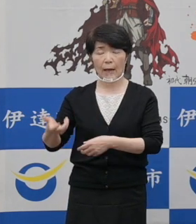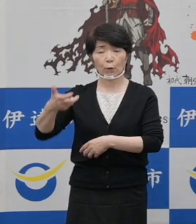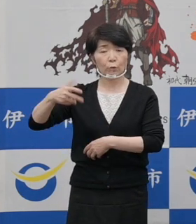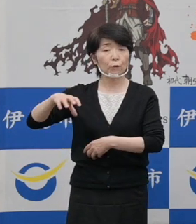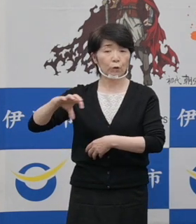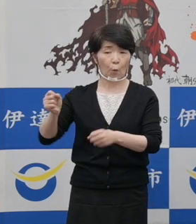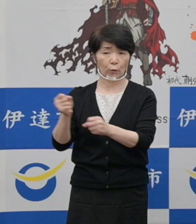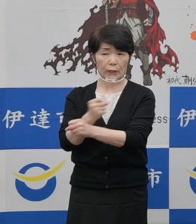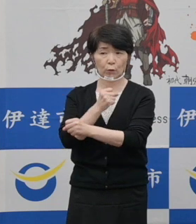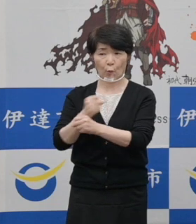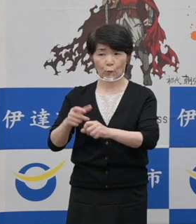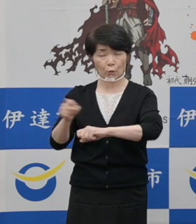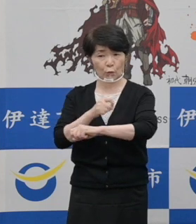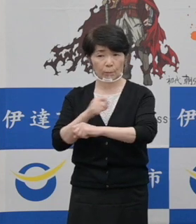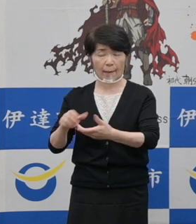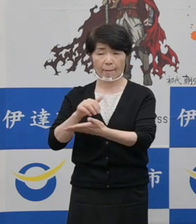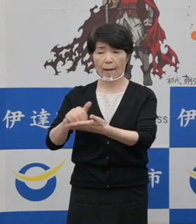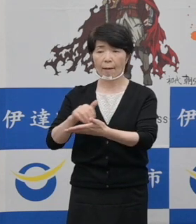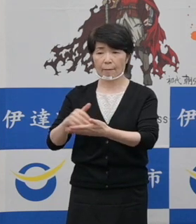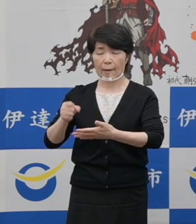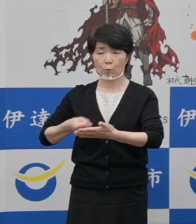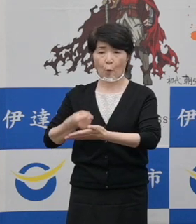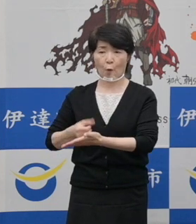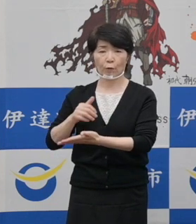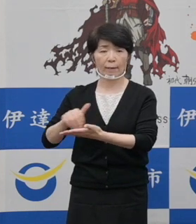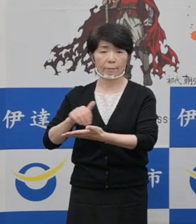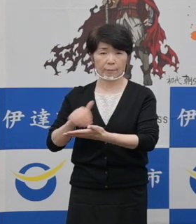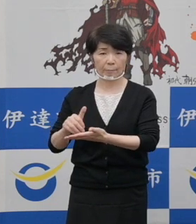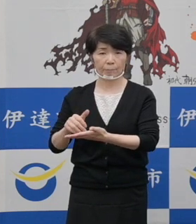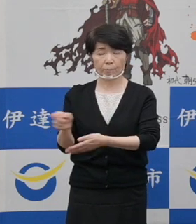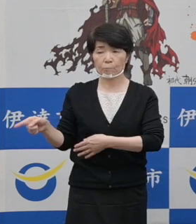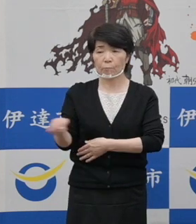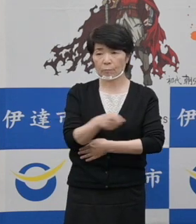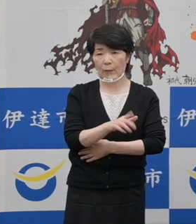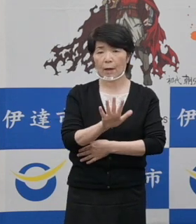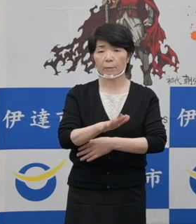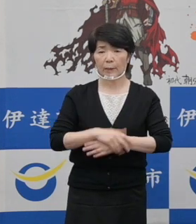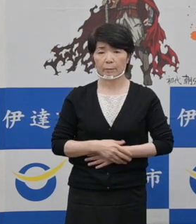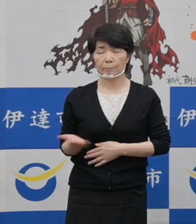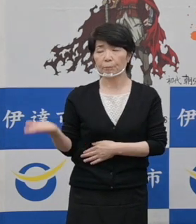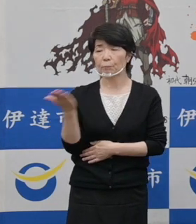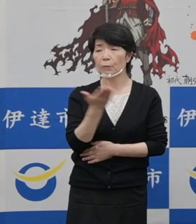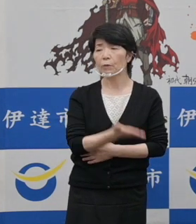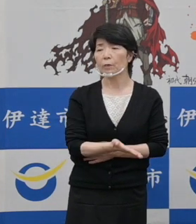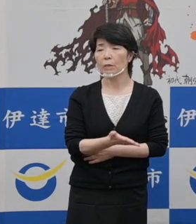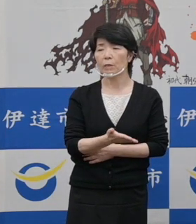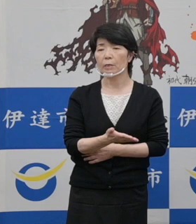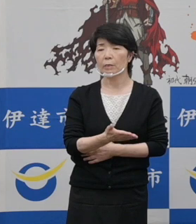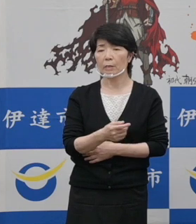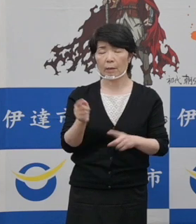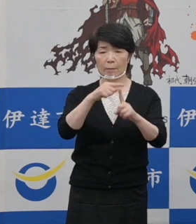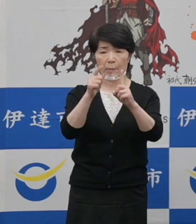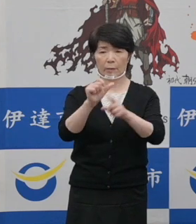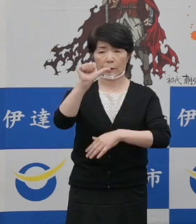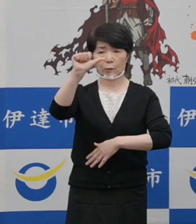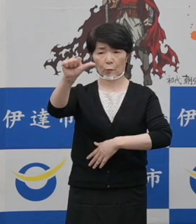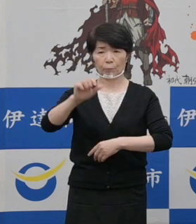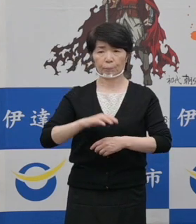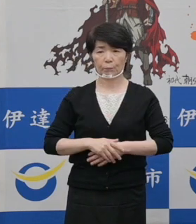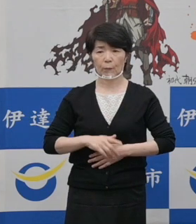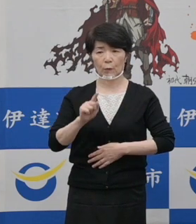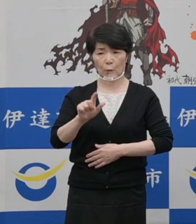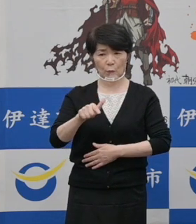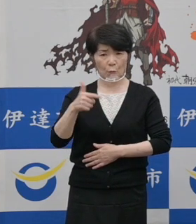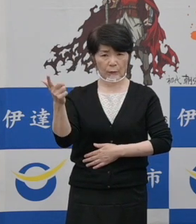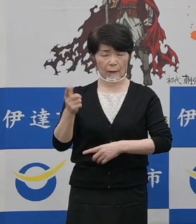の特別会計の決算でございます。5ページお開きください。その他1